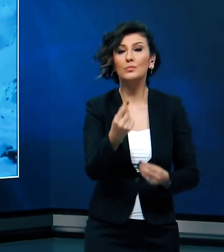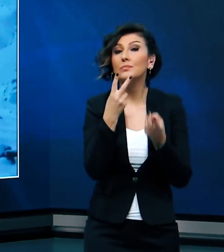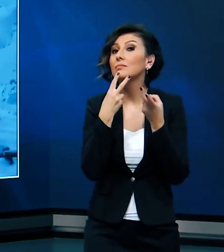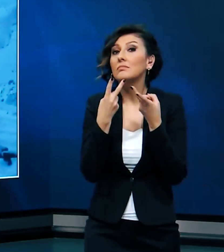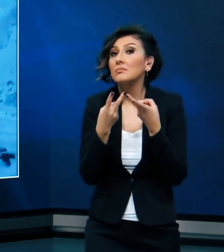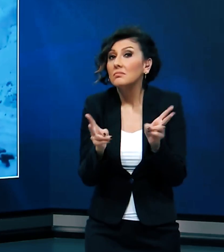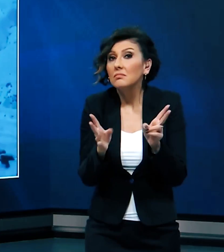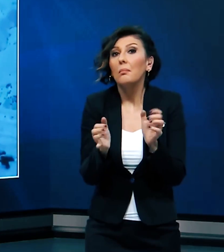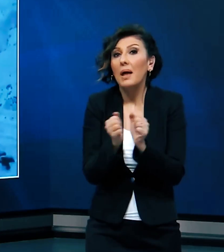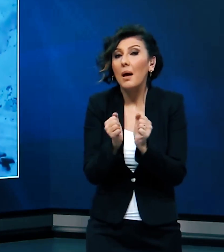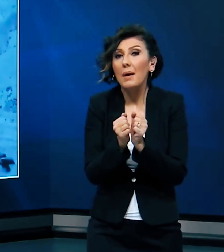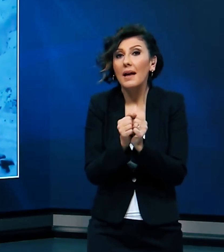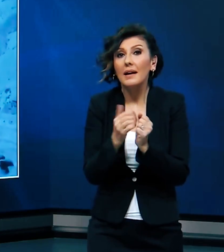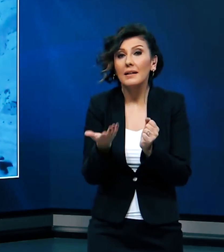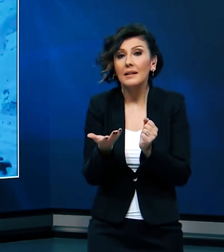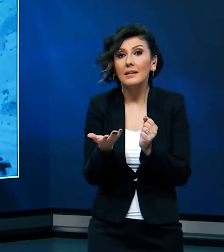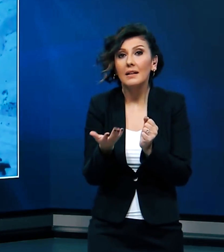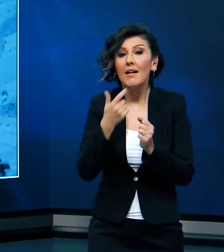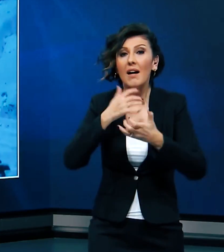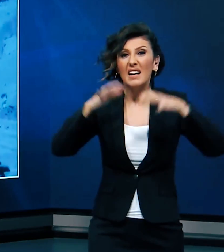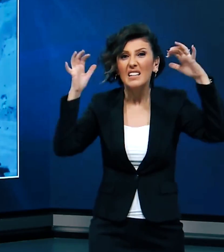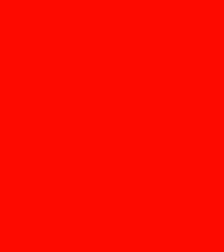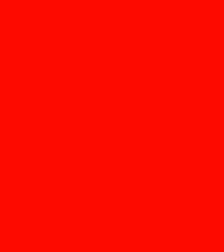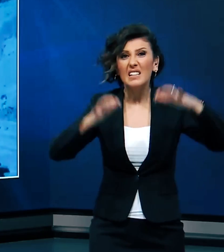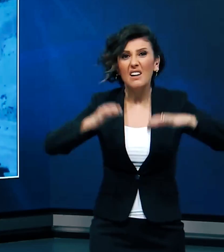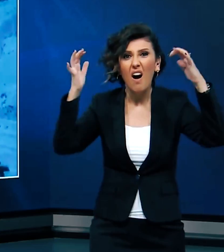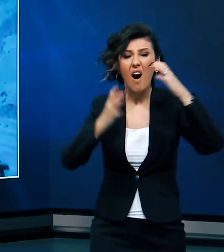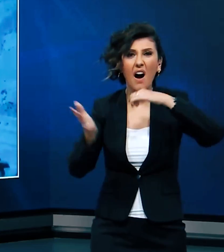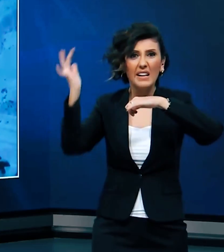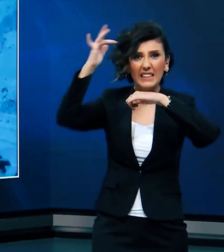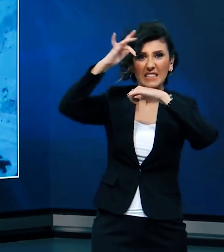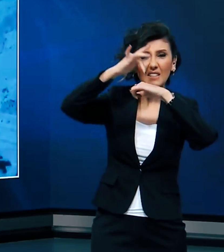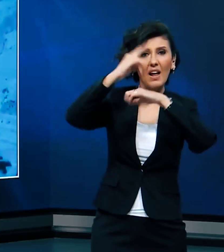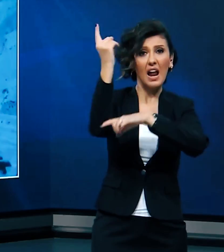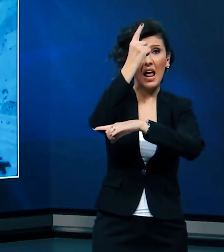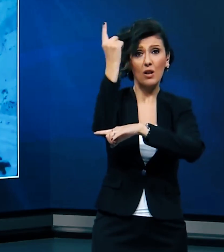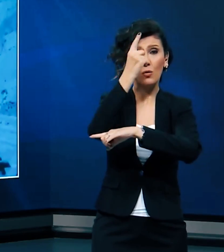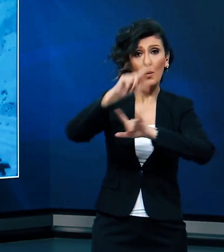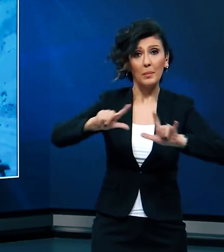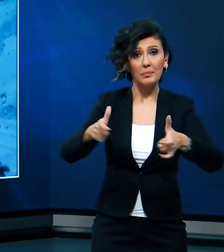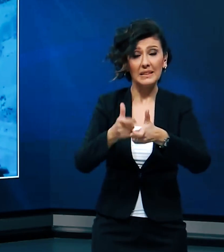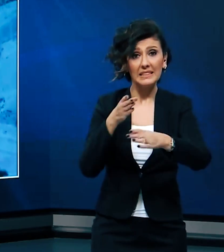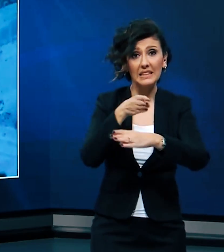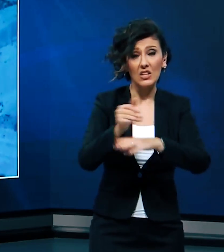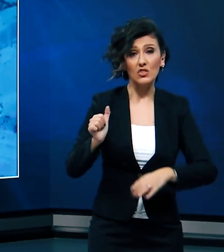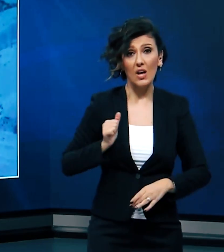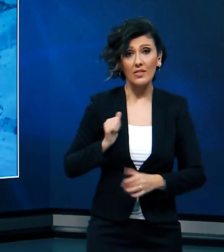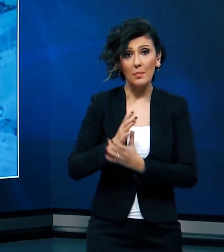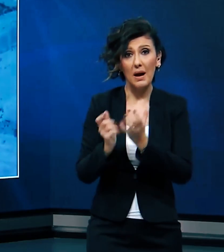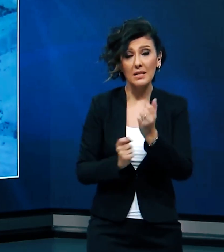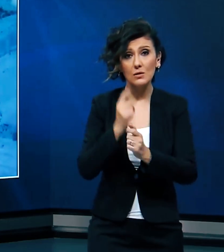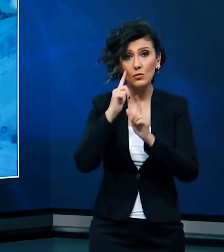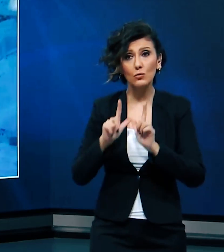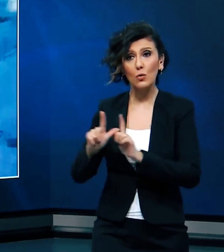getirildi. Açıklamayla birlikte karlı ve sarp zirvelerde helikopterle operasyona giden jandarma